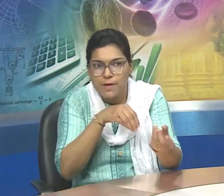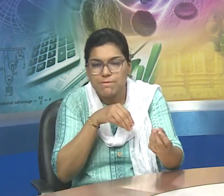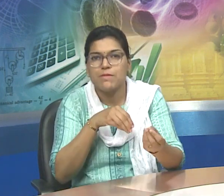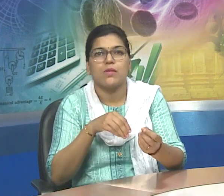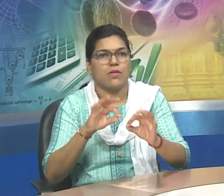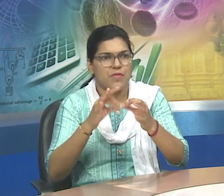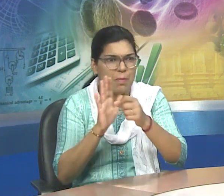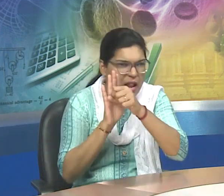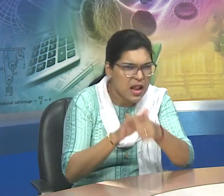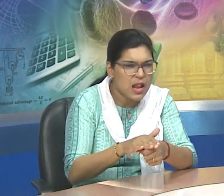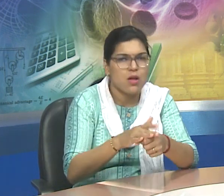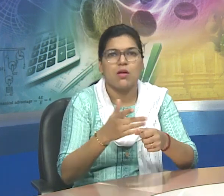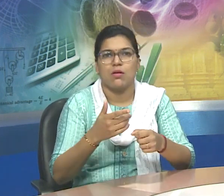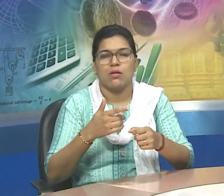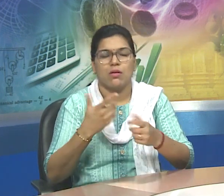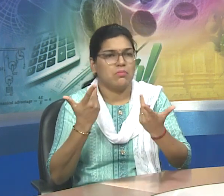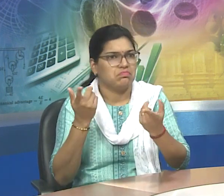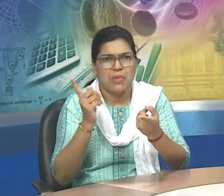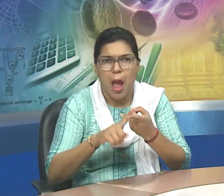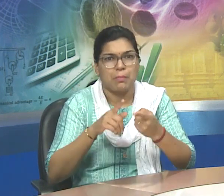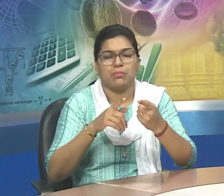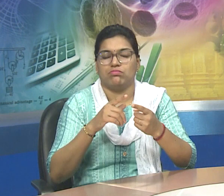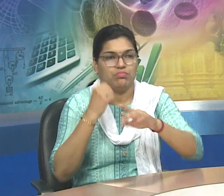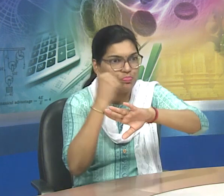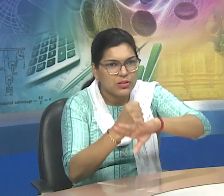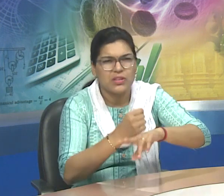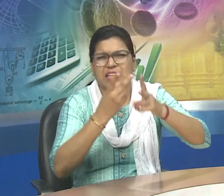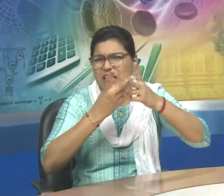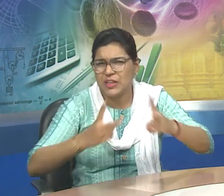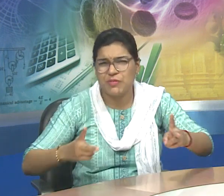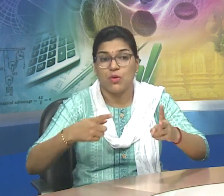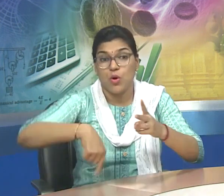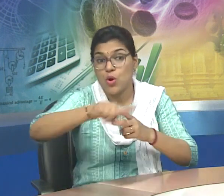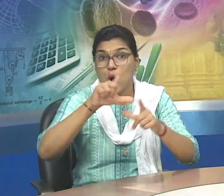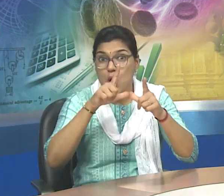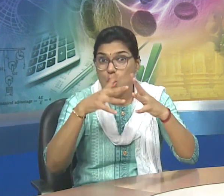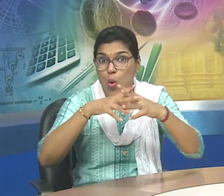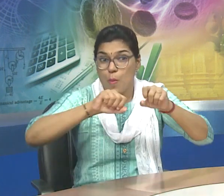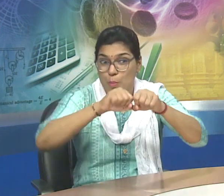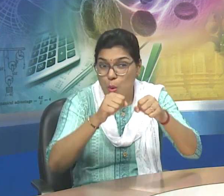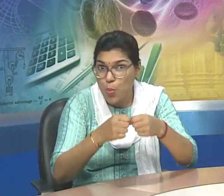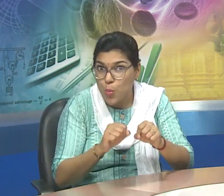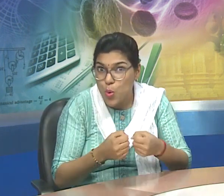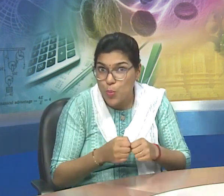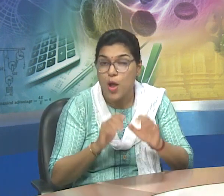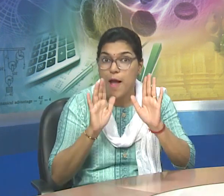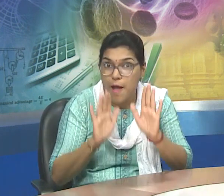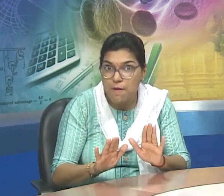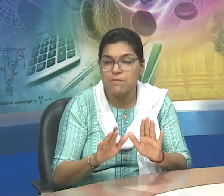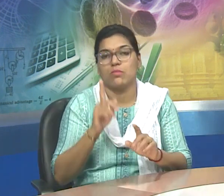और कानून भी बनाती है। यदि किसी के साथ कोई बुरा काम या कोई धोखाधड़ी हो जाती है तो कानून तोड़ने